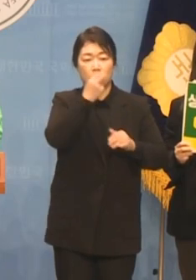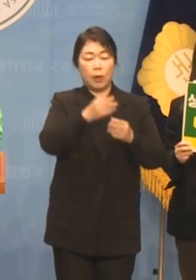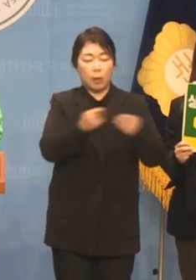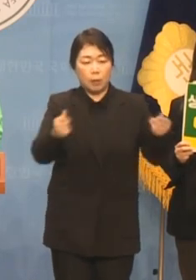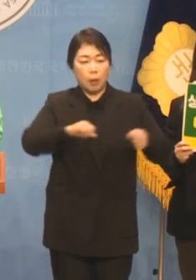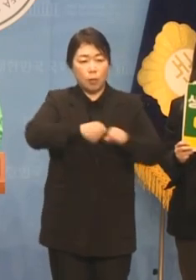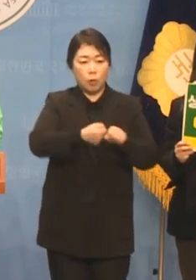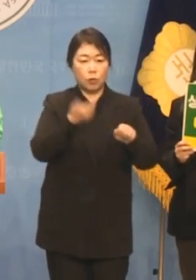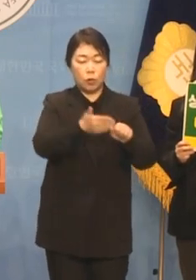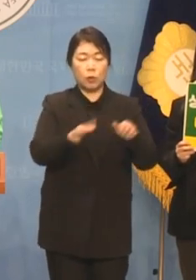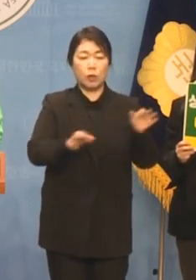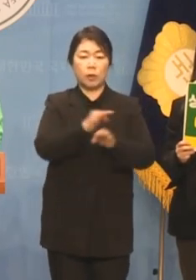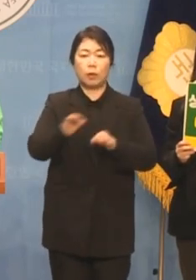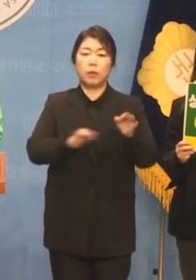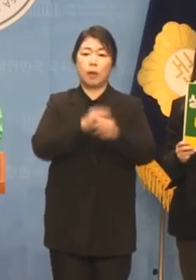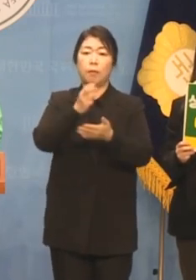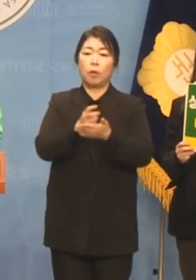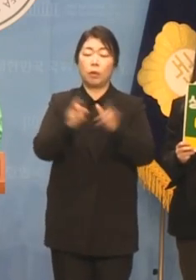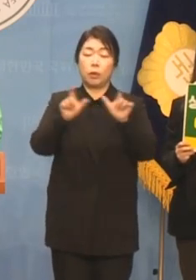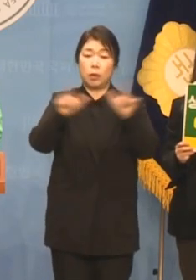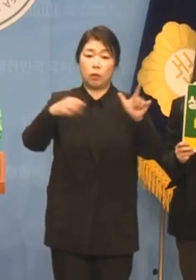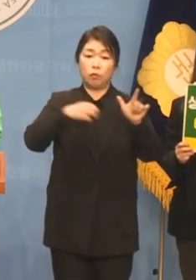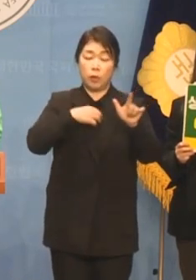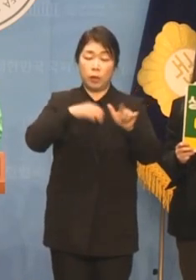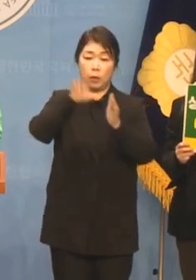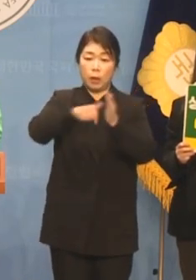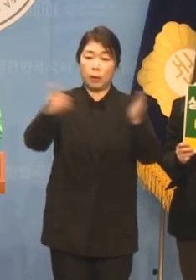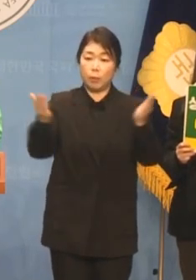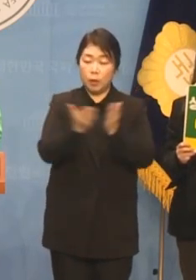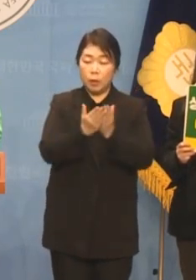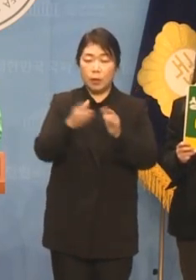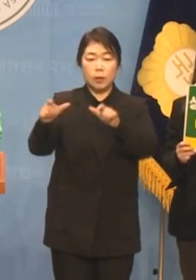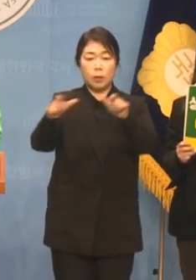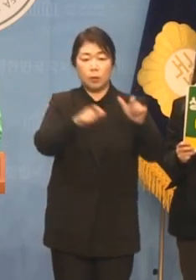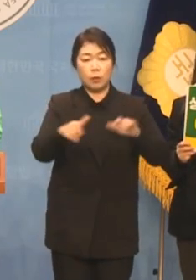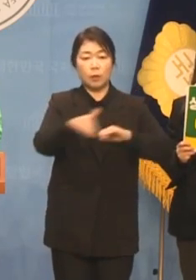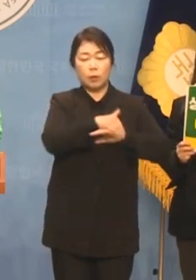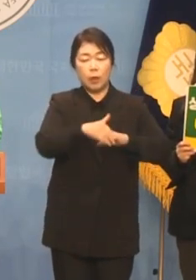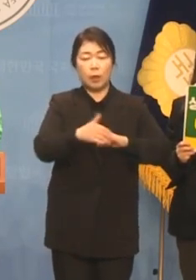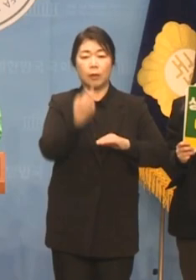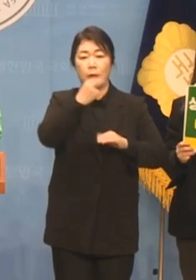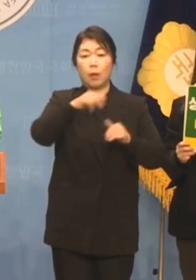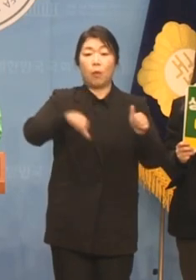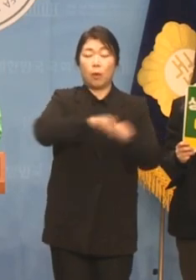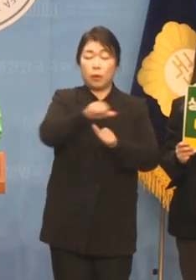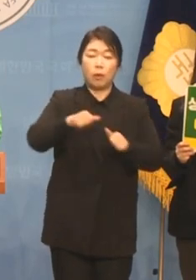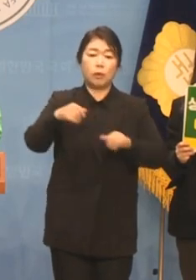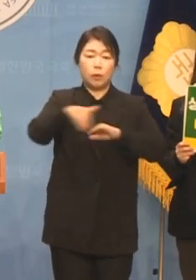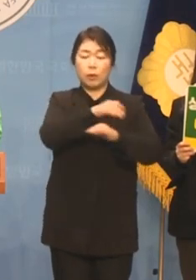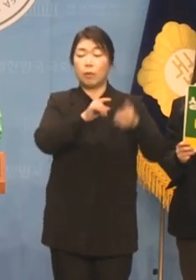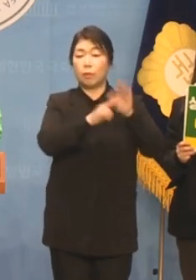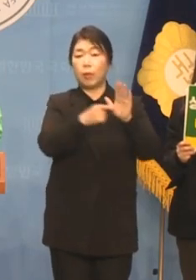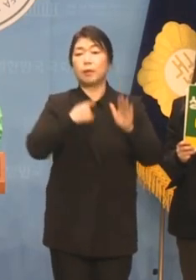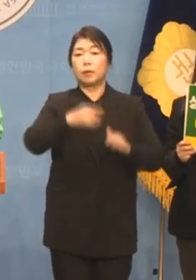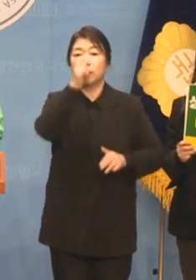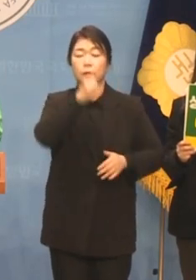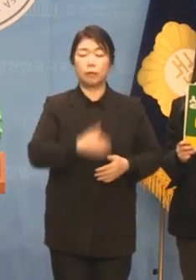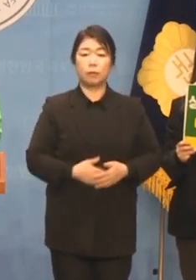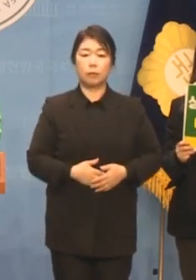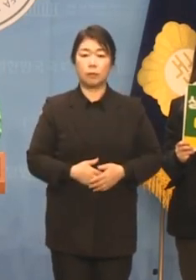지역순환 경제법 등 기기 지정 생태환경 정책을 발한 있습니다